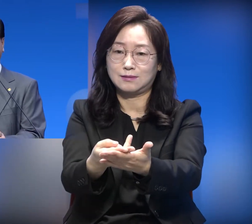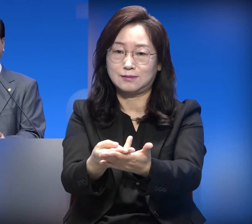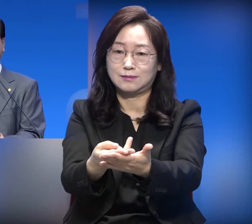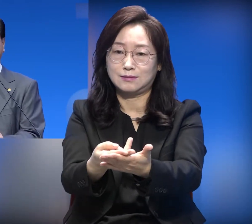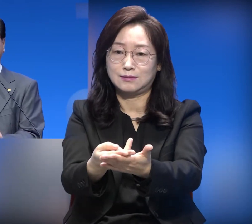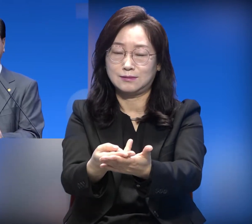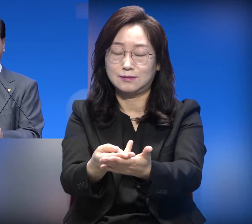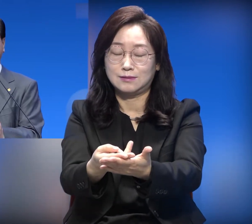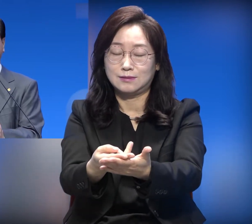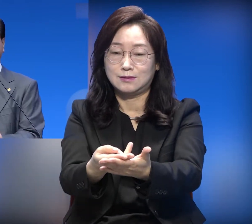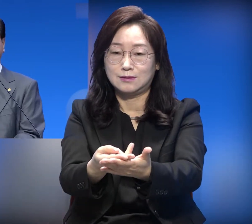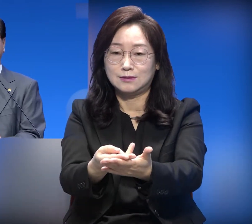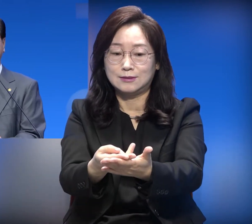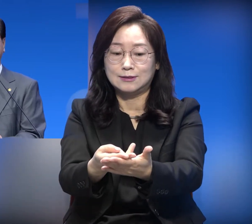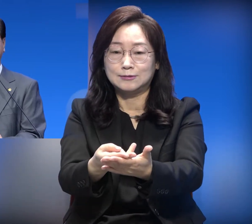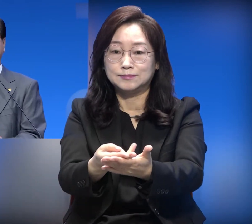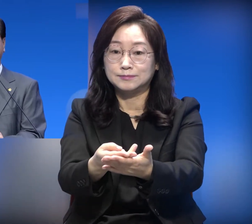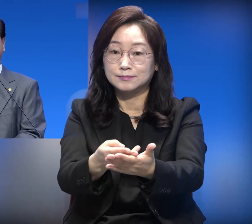가장